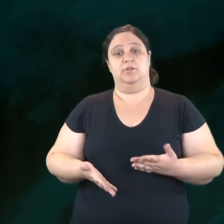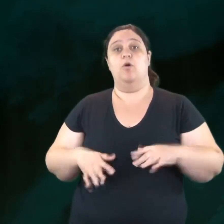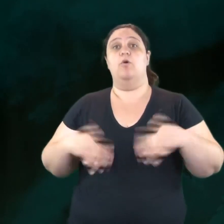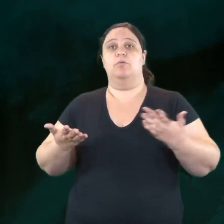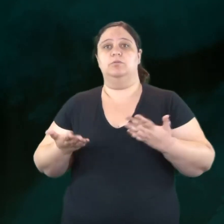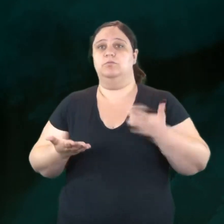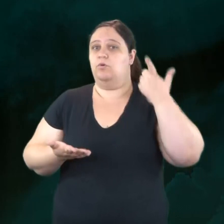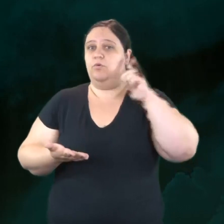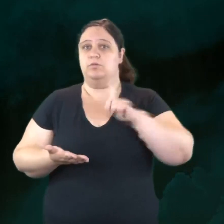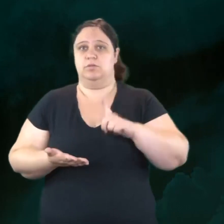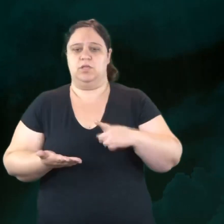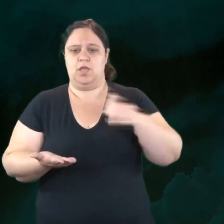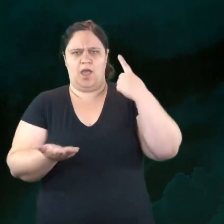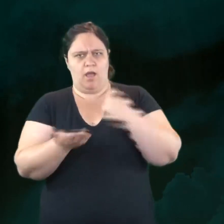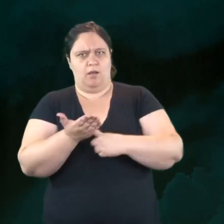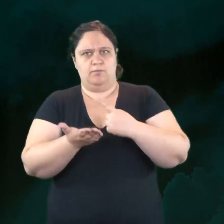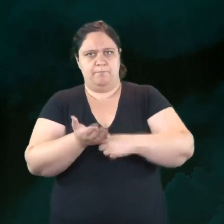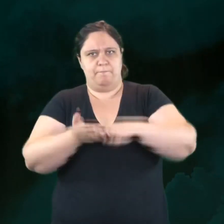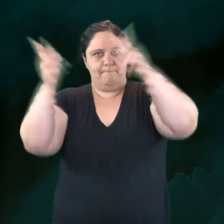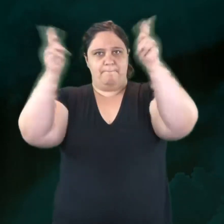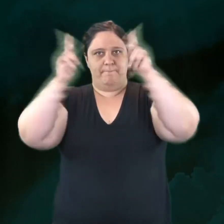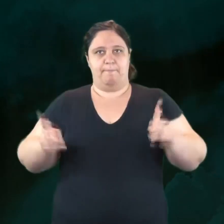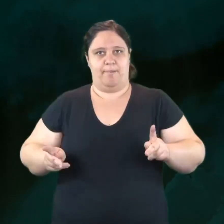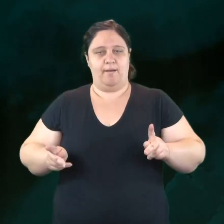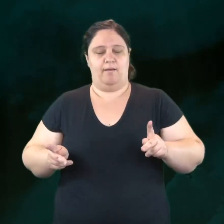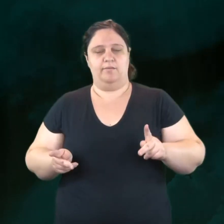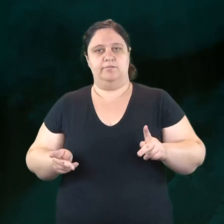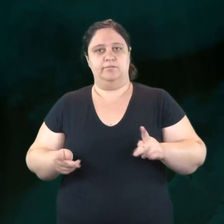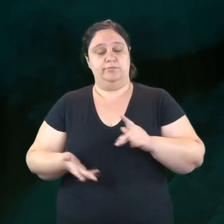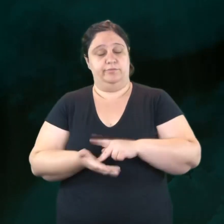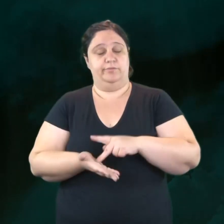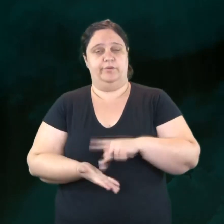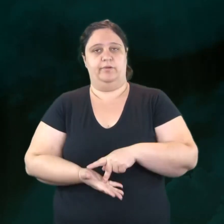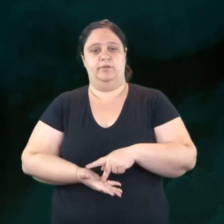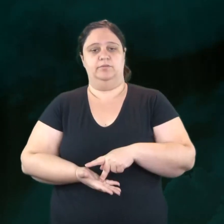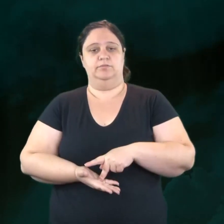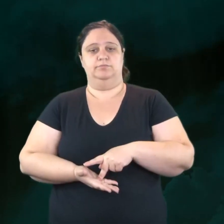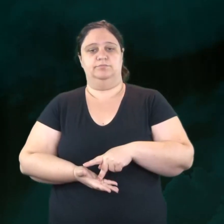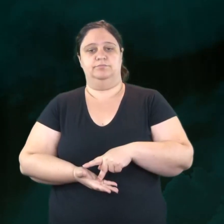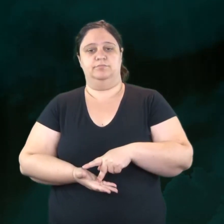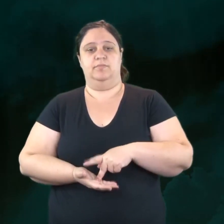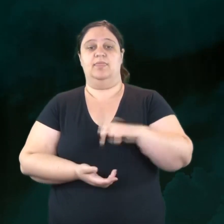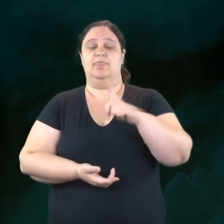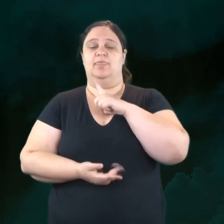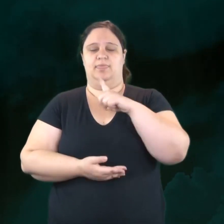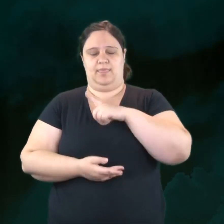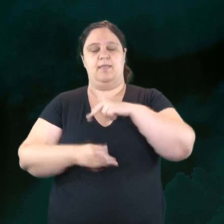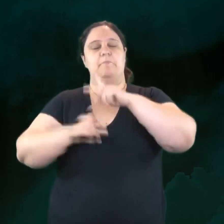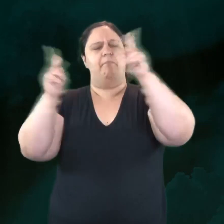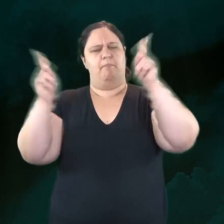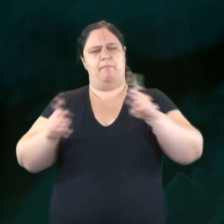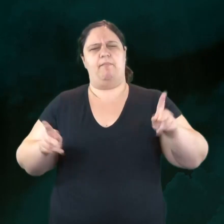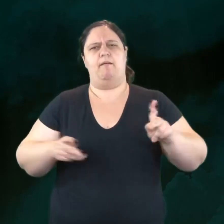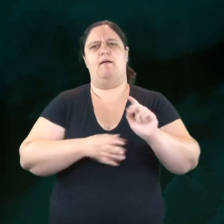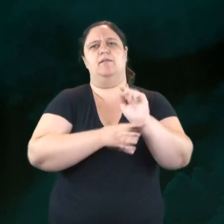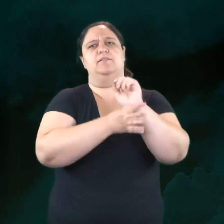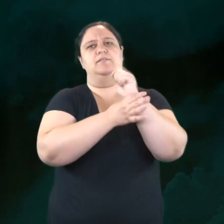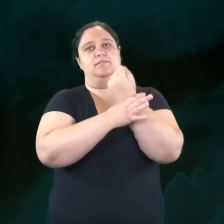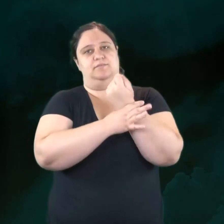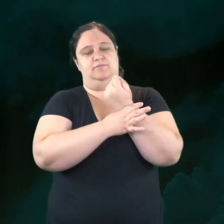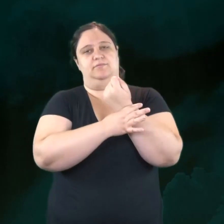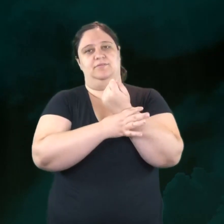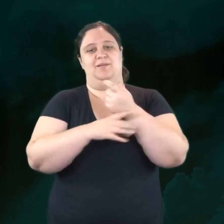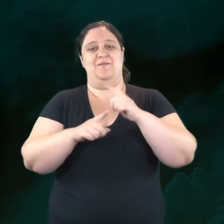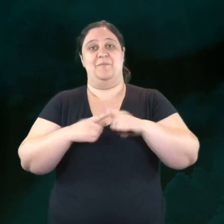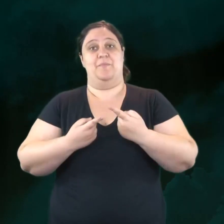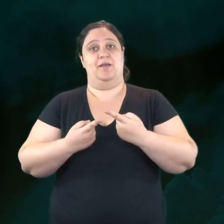acordo de paz grande, a paz geral, irmãos, haverá paz e segurança. Só que